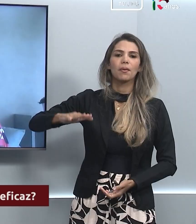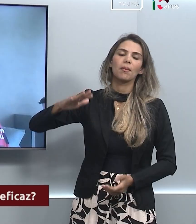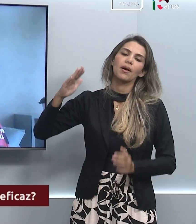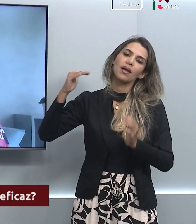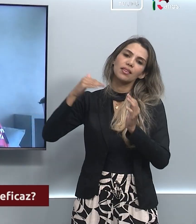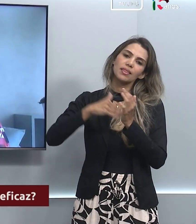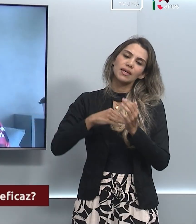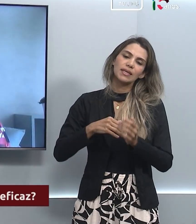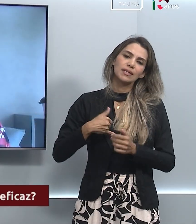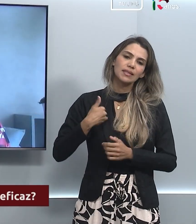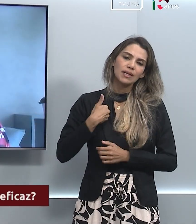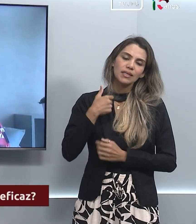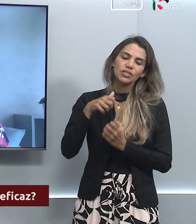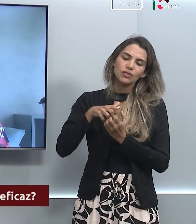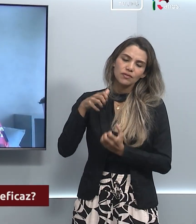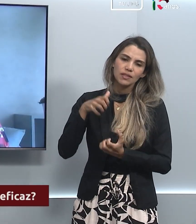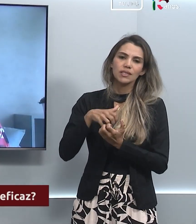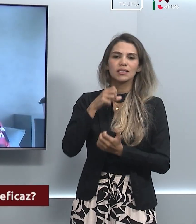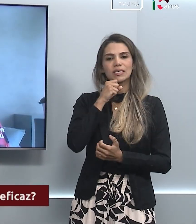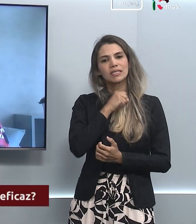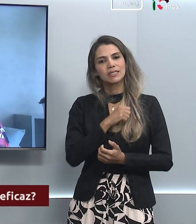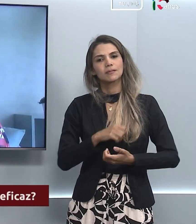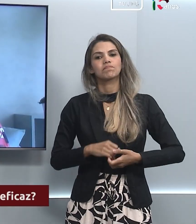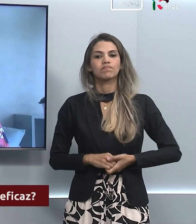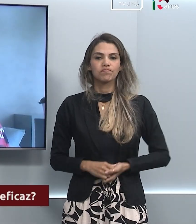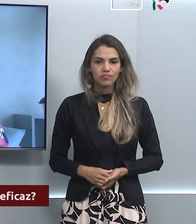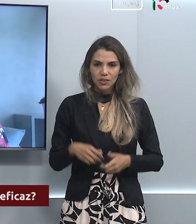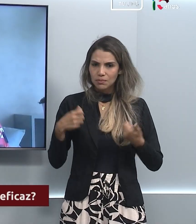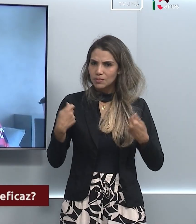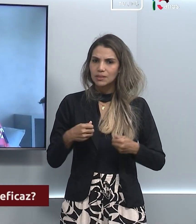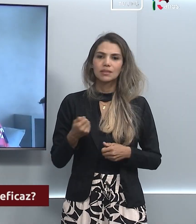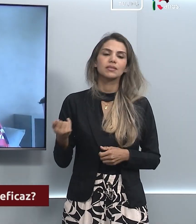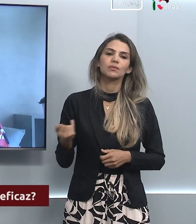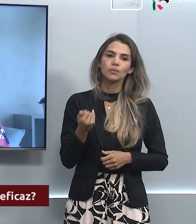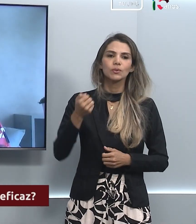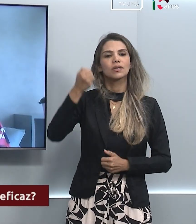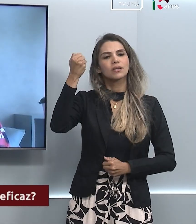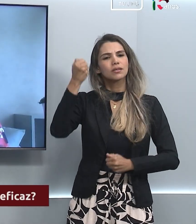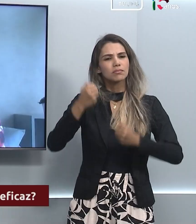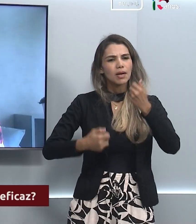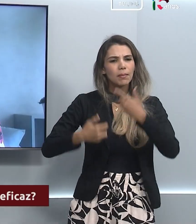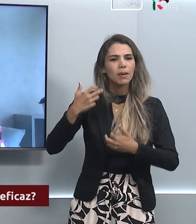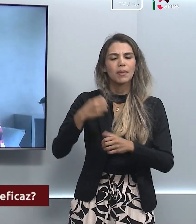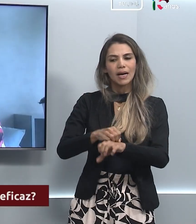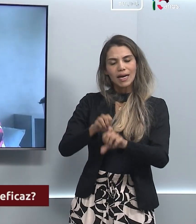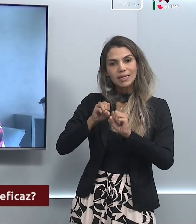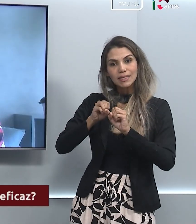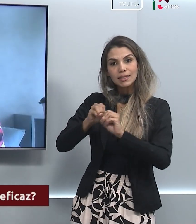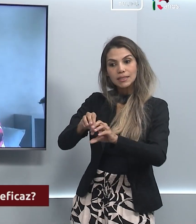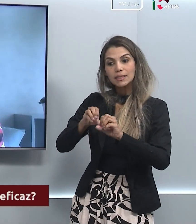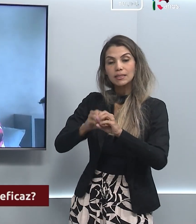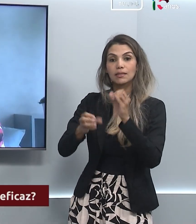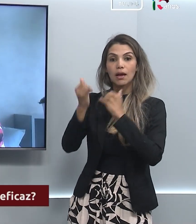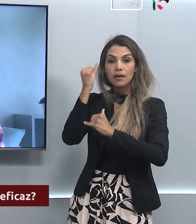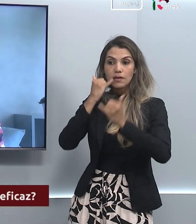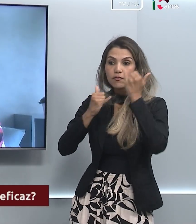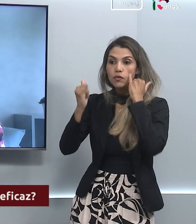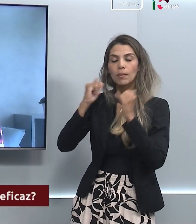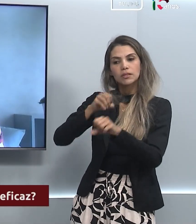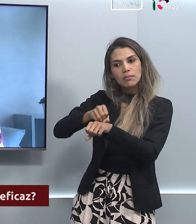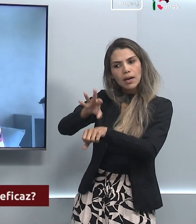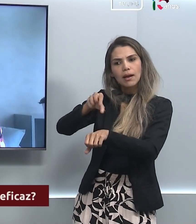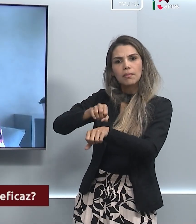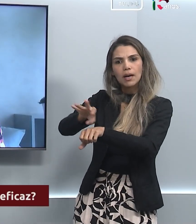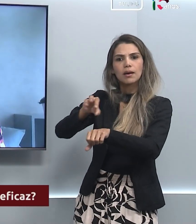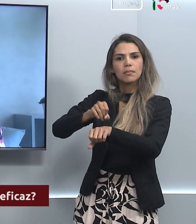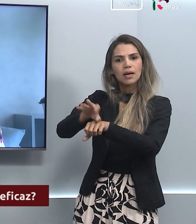das pessoas. Nós precisamos falar disso, nós precisamos educar, nós precisamos trazer informações